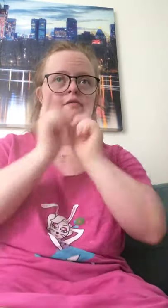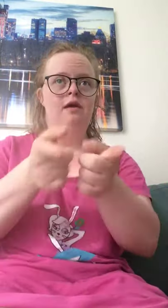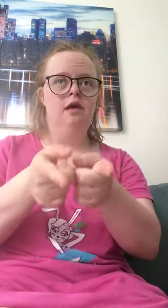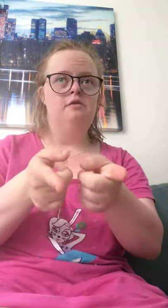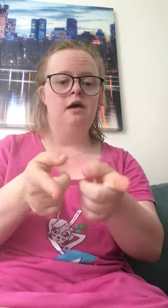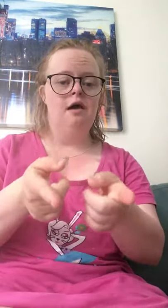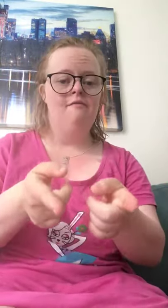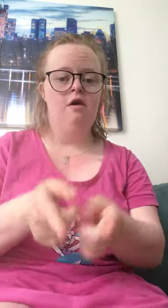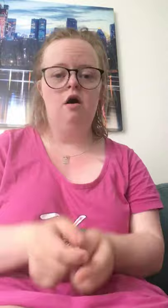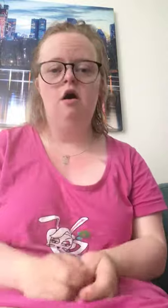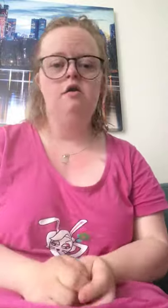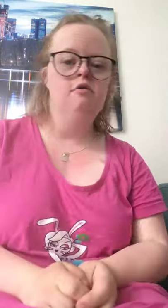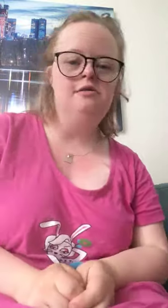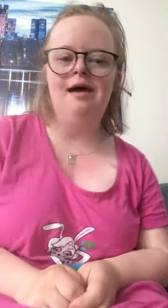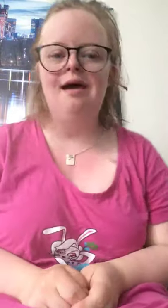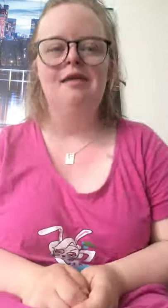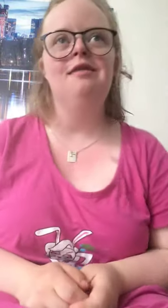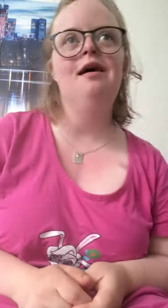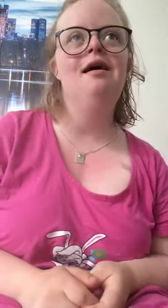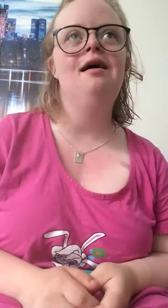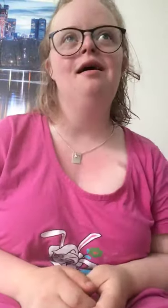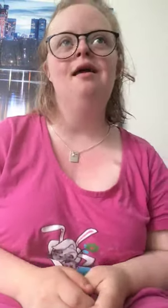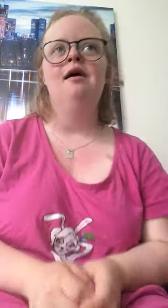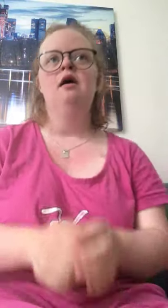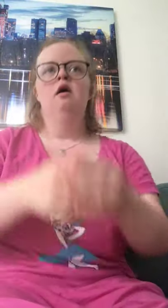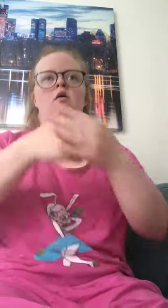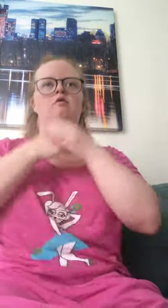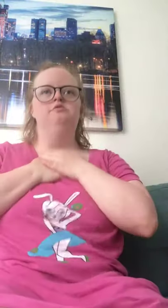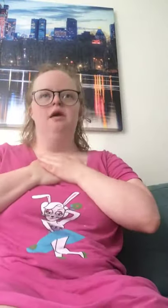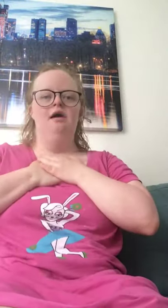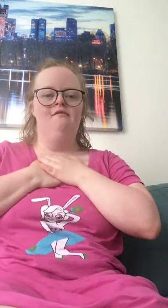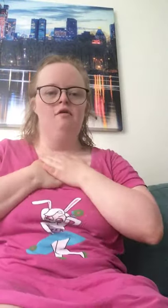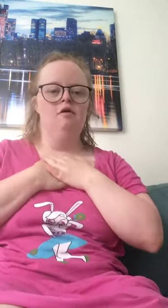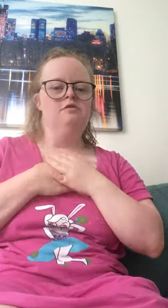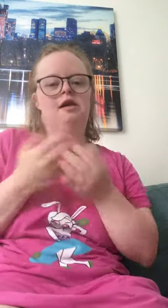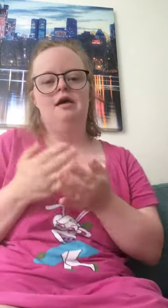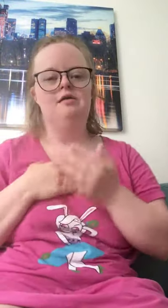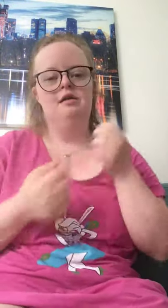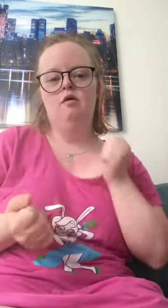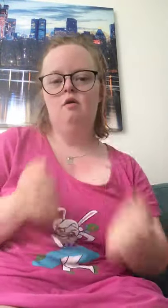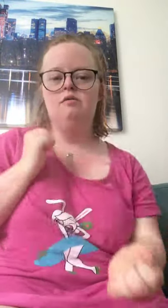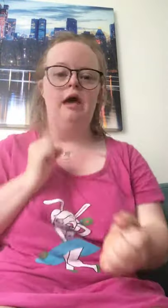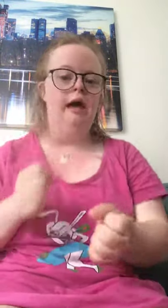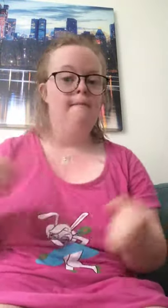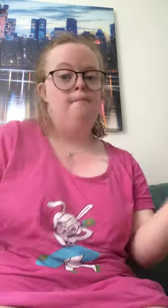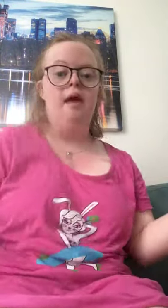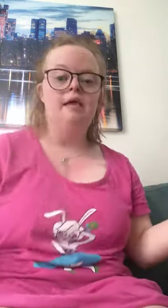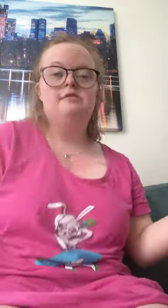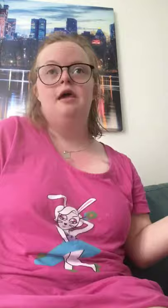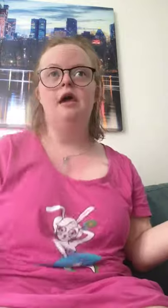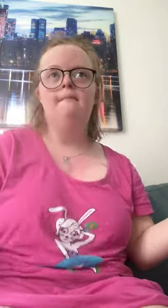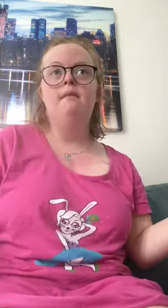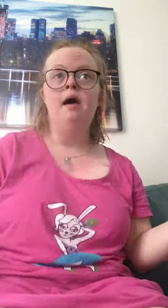visa vad du känner Och sen får känslorna bestämma